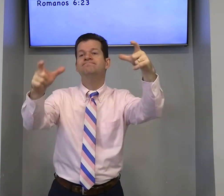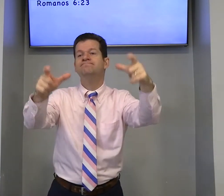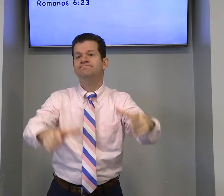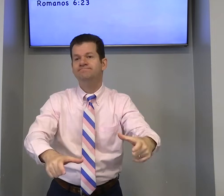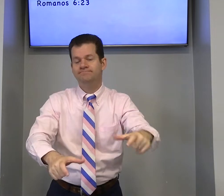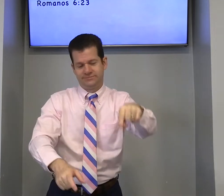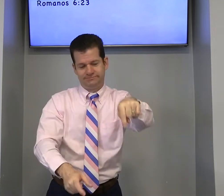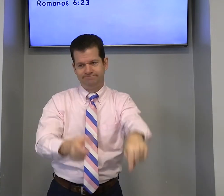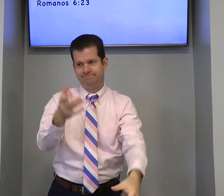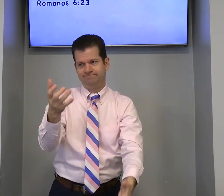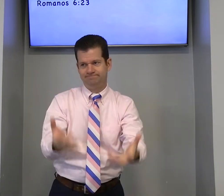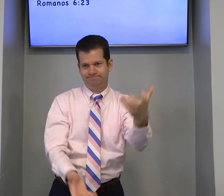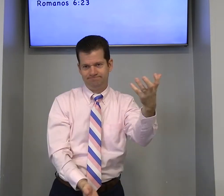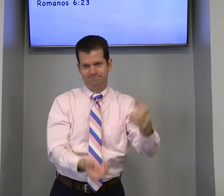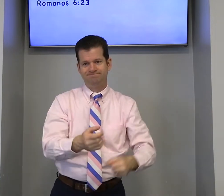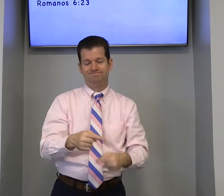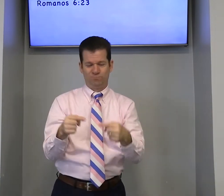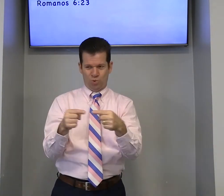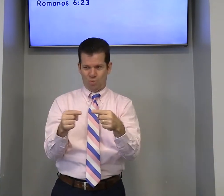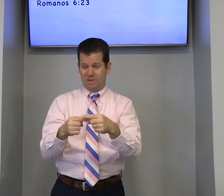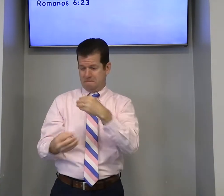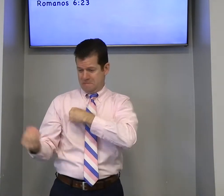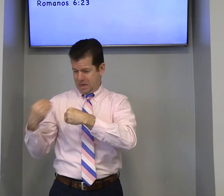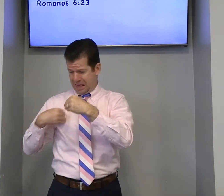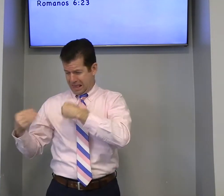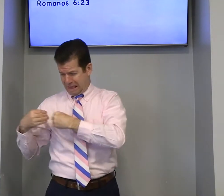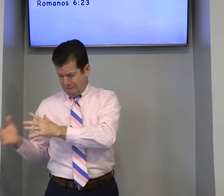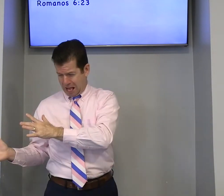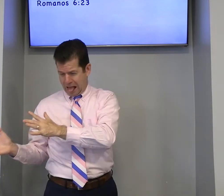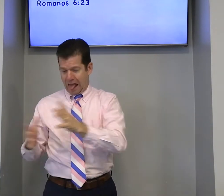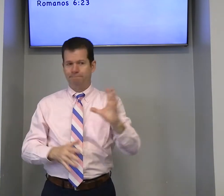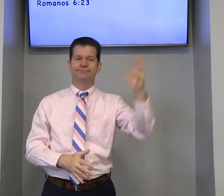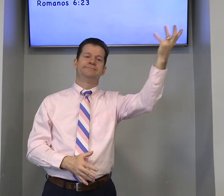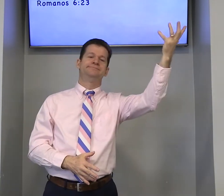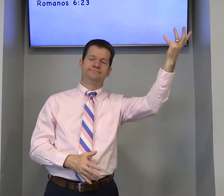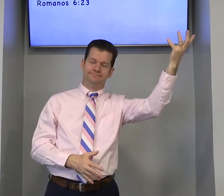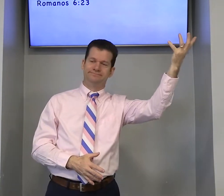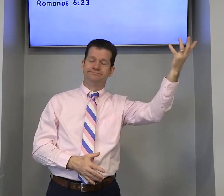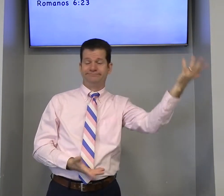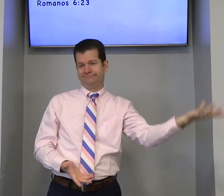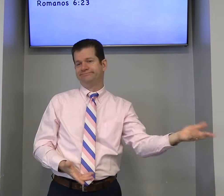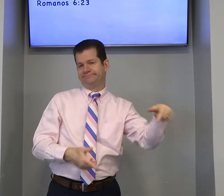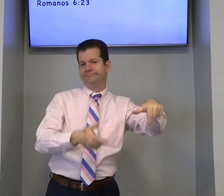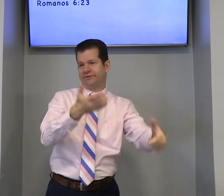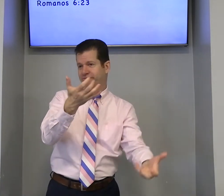Qual é o salário do pecado? É a morte. Esse morte está falando do inferno.